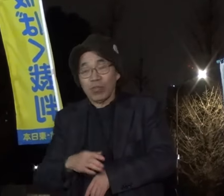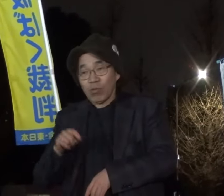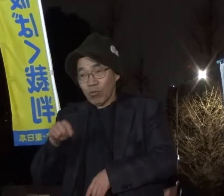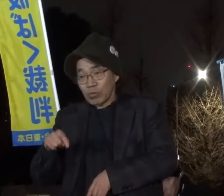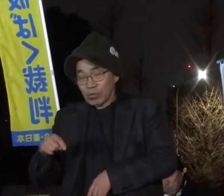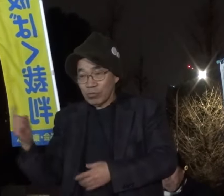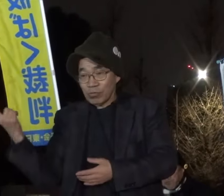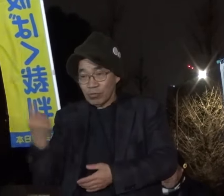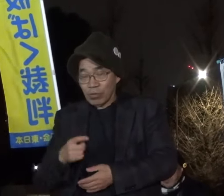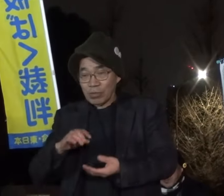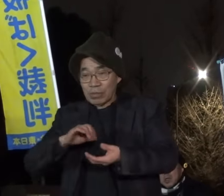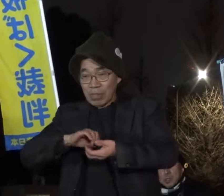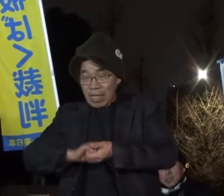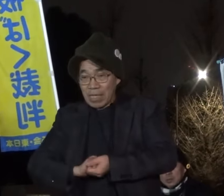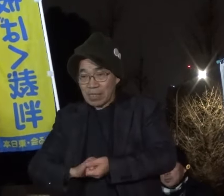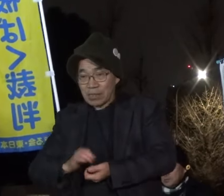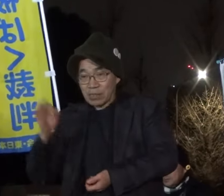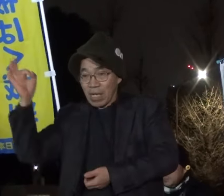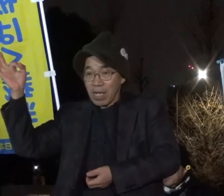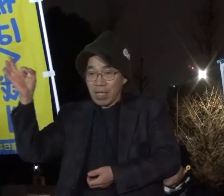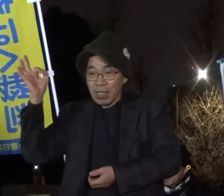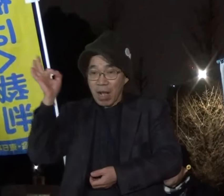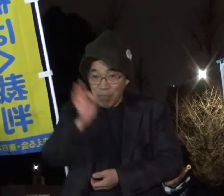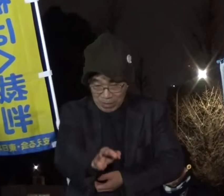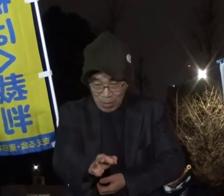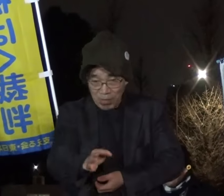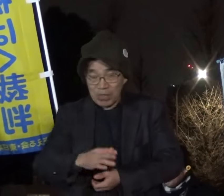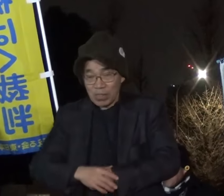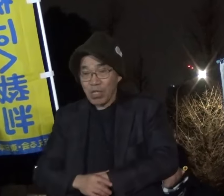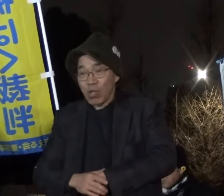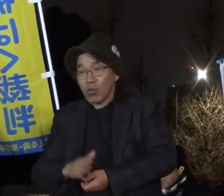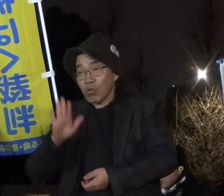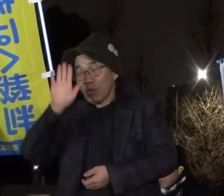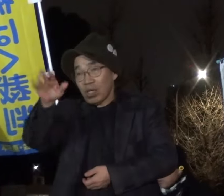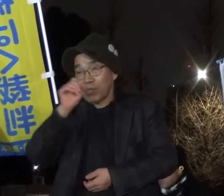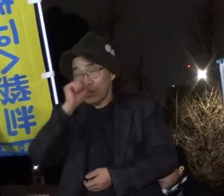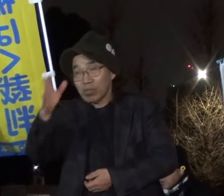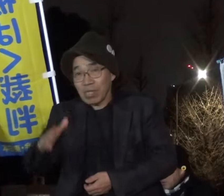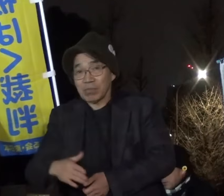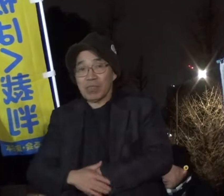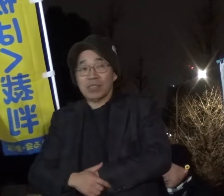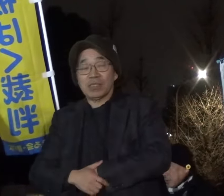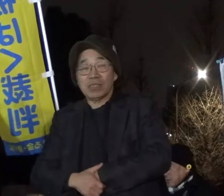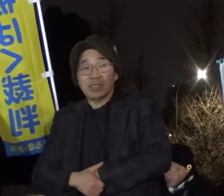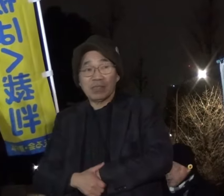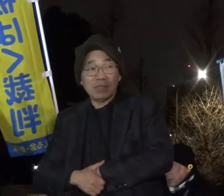ずカンパしてさせてもらっております。これからもよろしくお願いします。